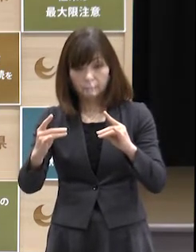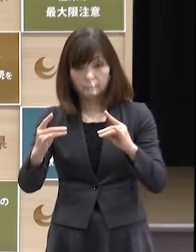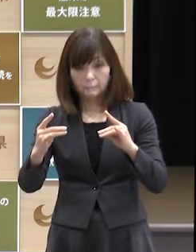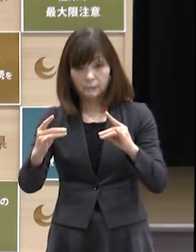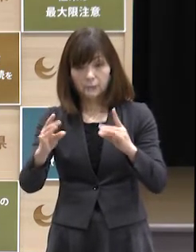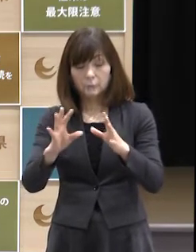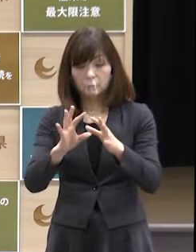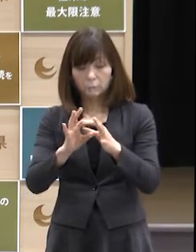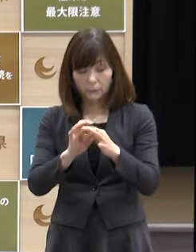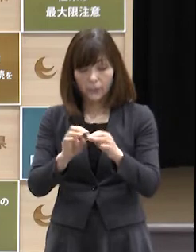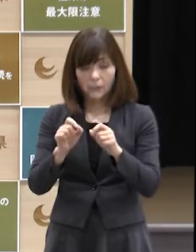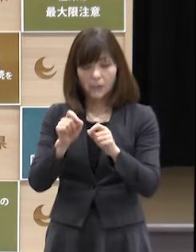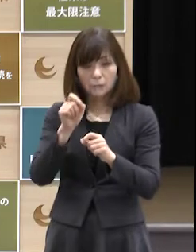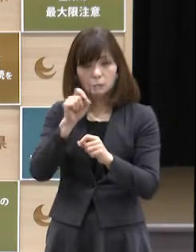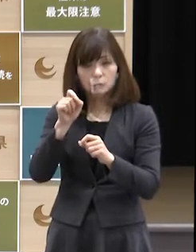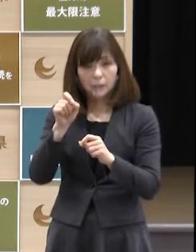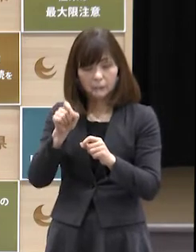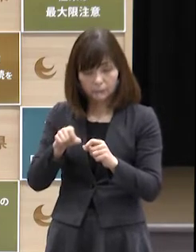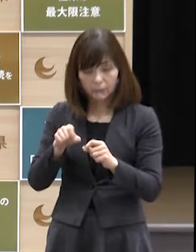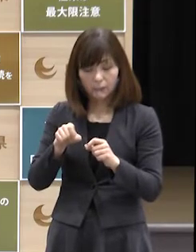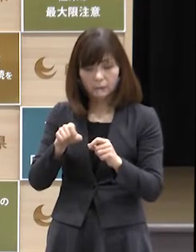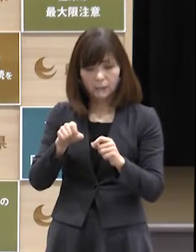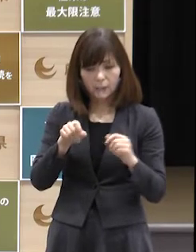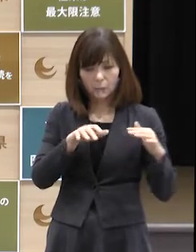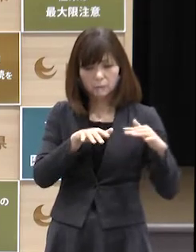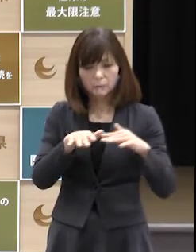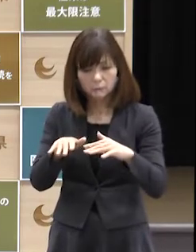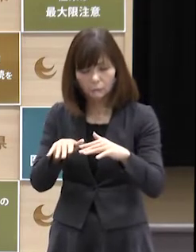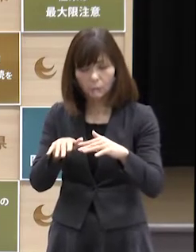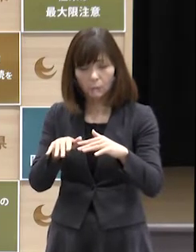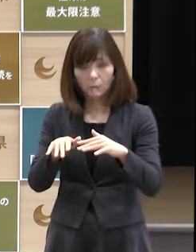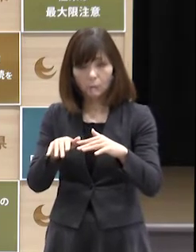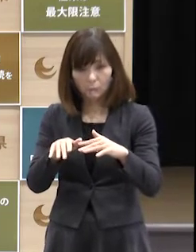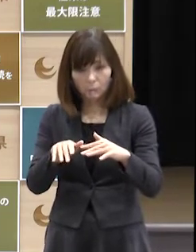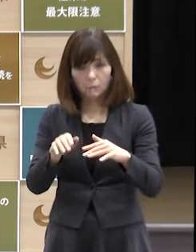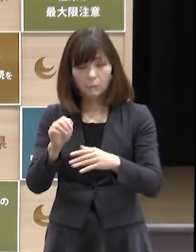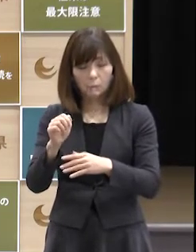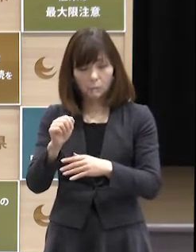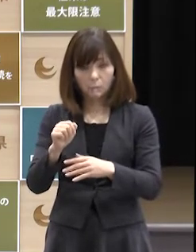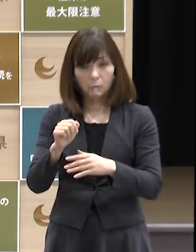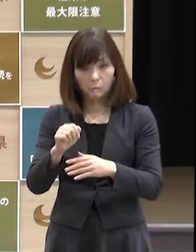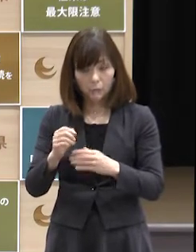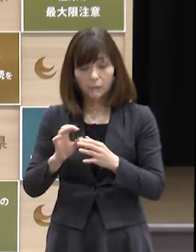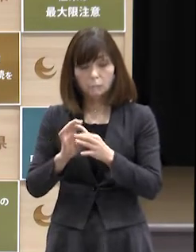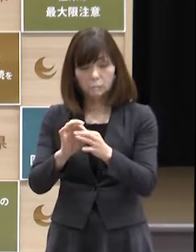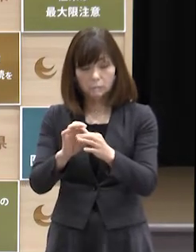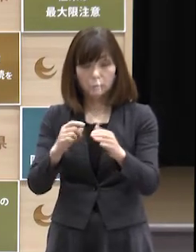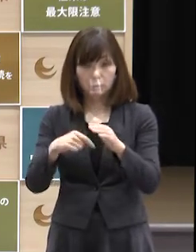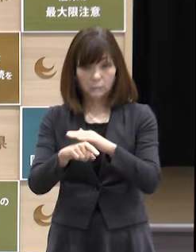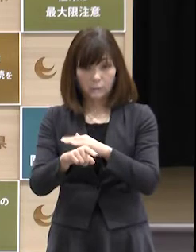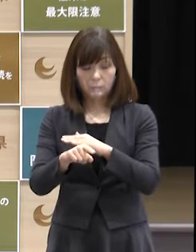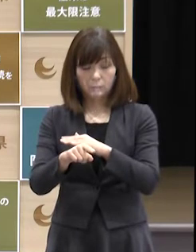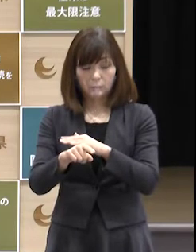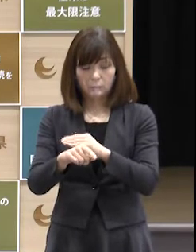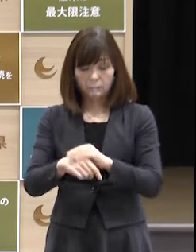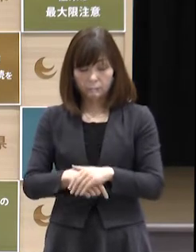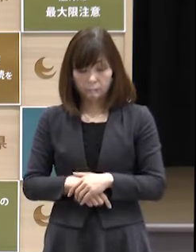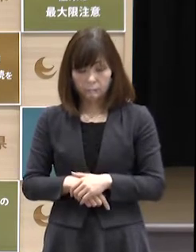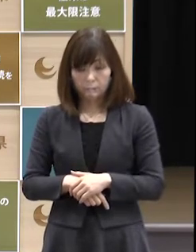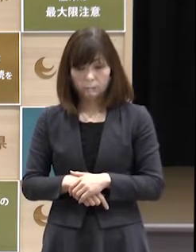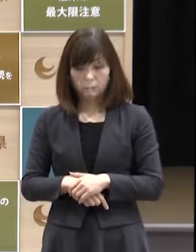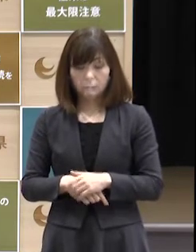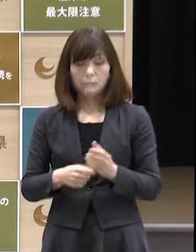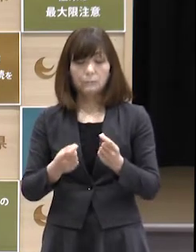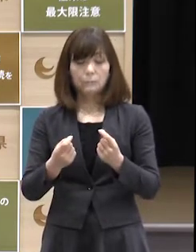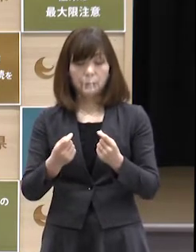になっているっていうことです。 そうです、戦争をむしろ生んでいるという。 そうです、そうです、そうです。はい。その紛争を通常兵器